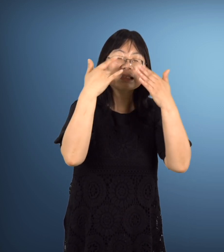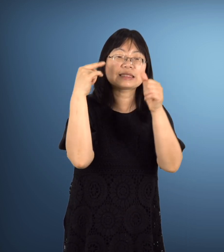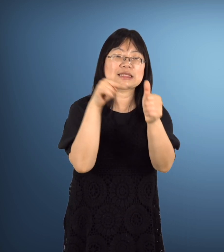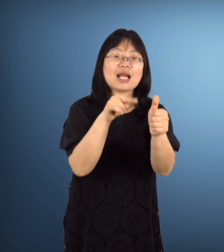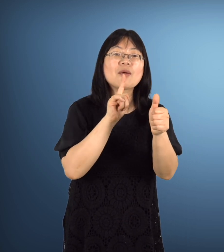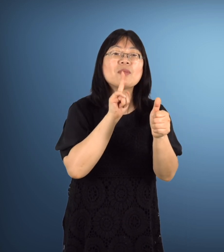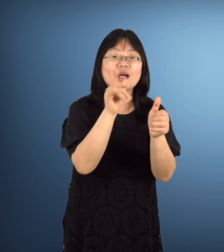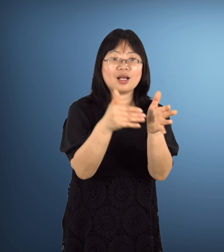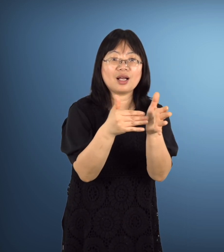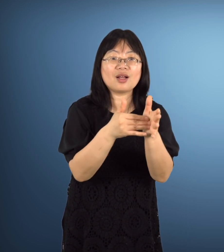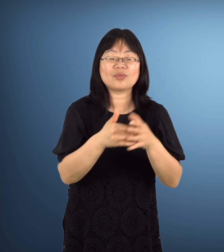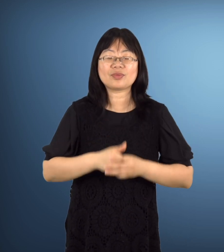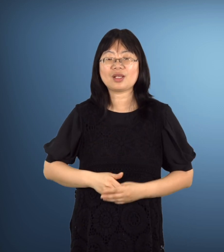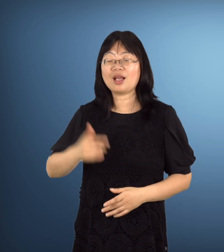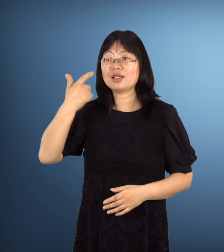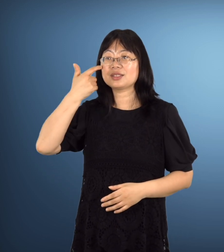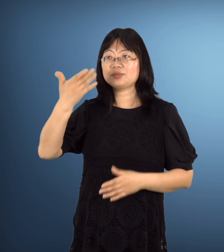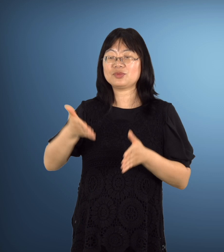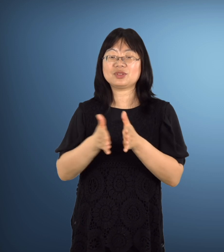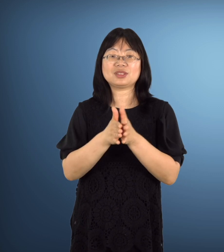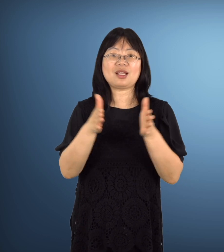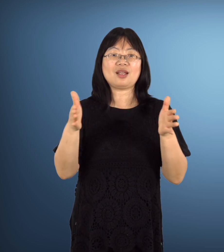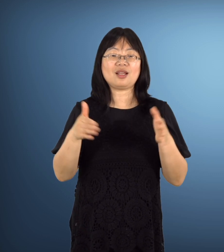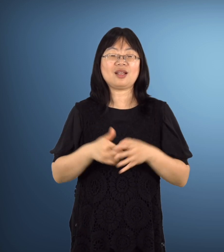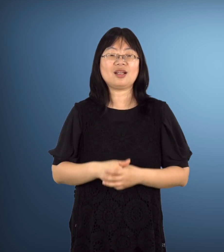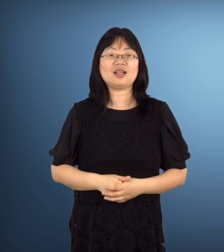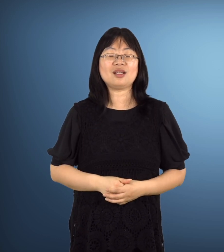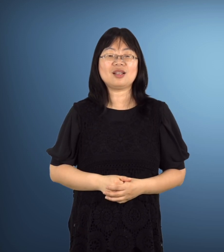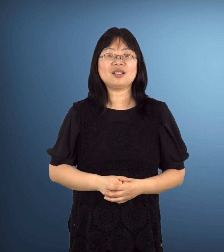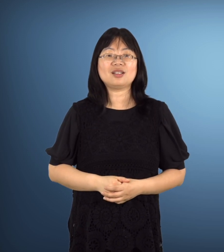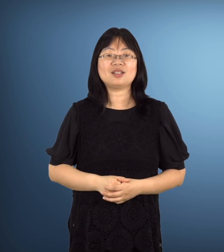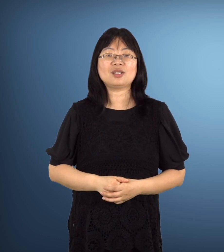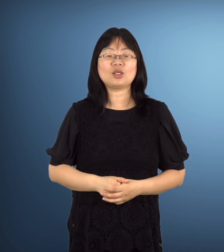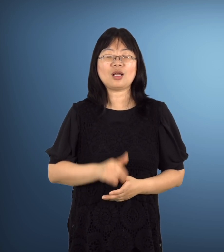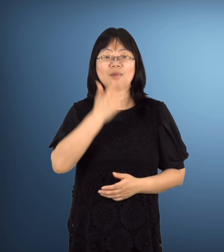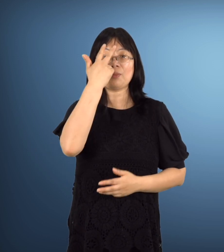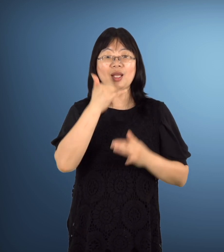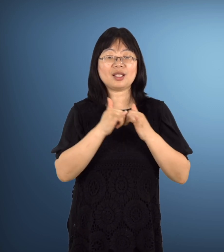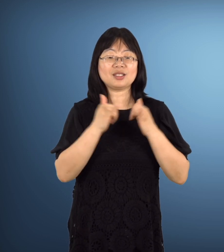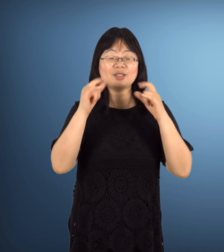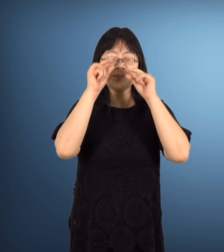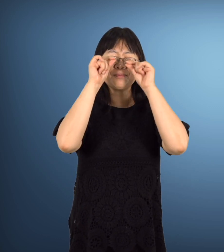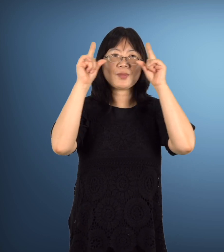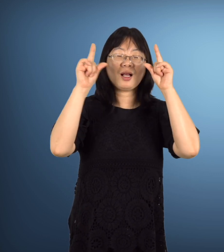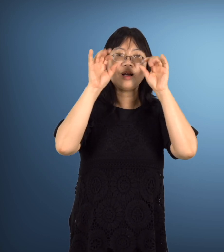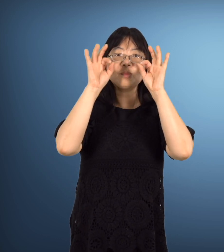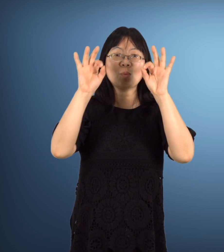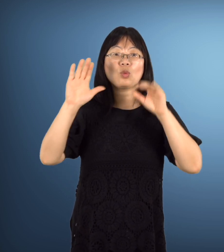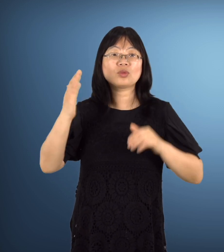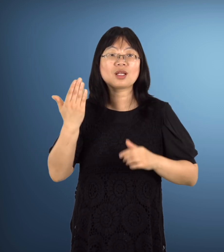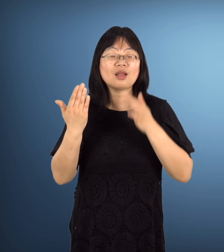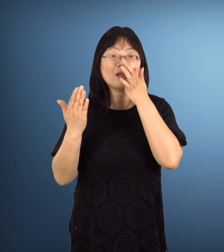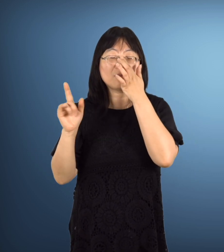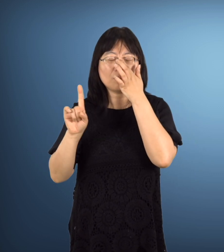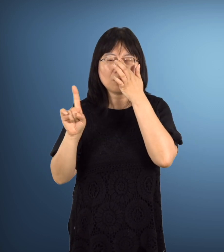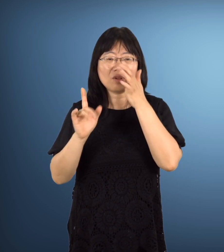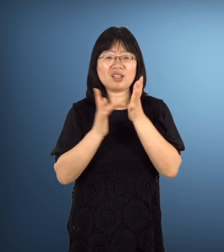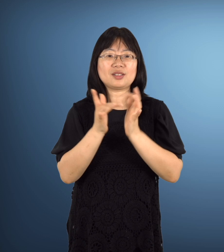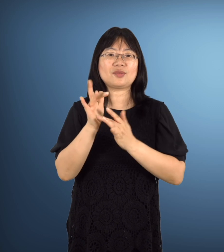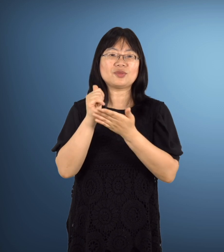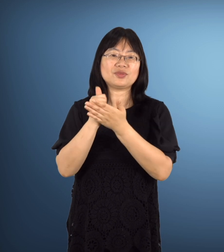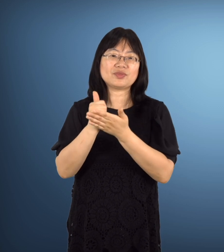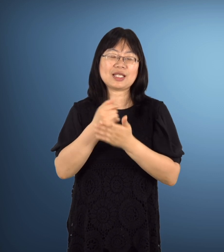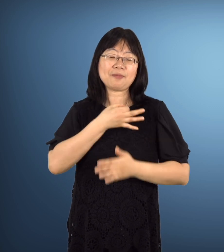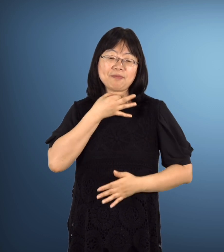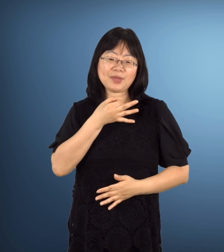씻으라 그랬어요. 자, 질문 들어갑니다. 이 맹인이 눈을 떠서 보게 된 것은